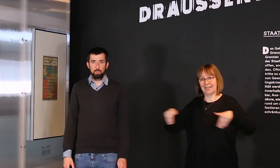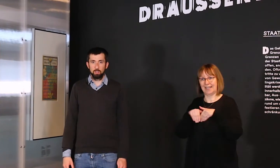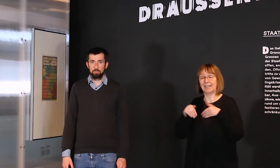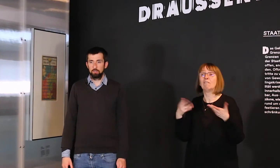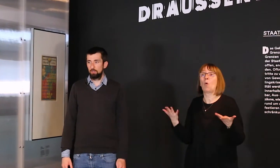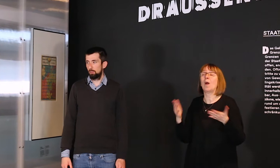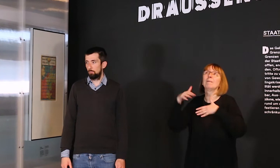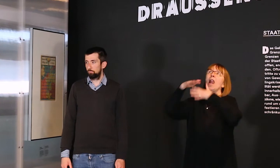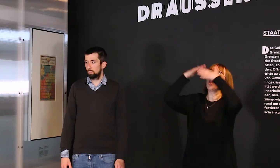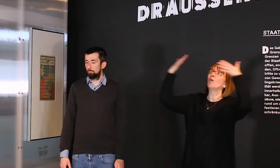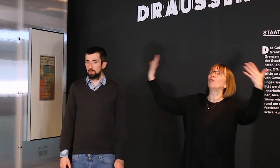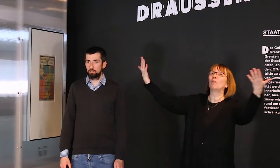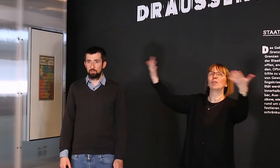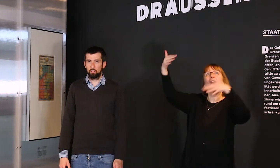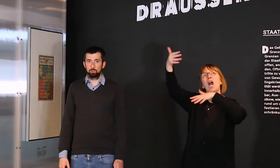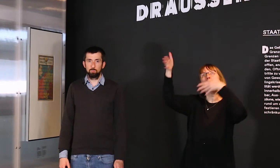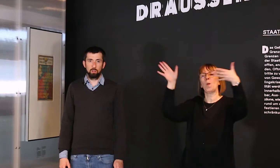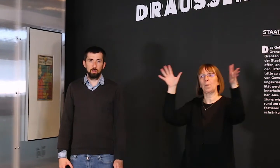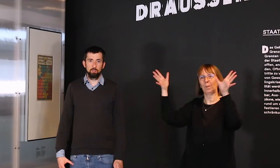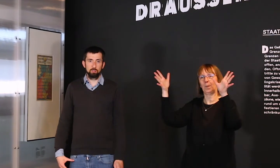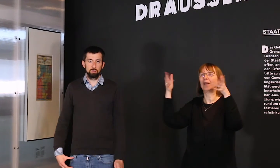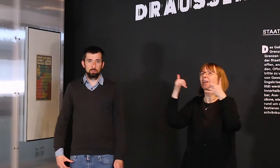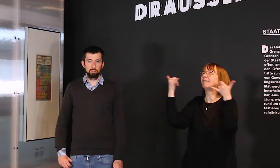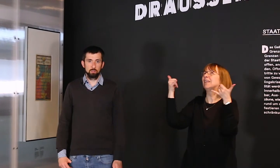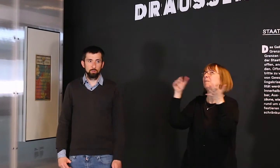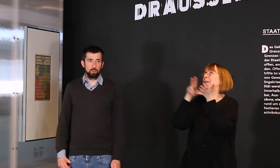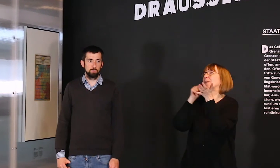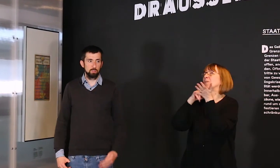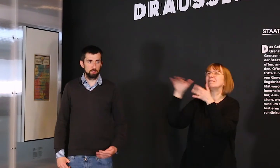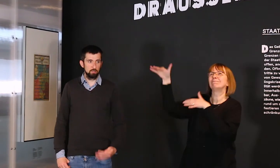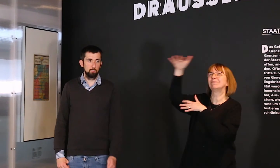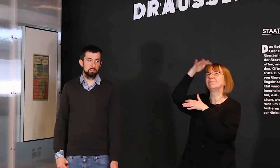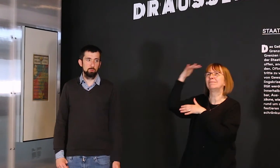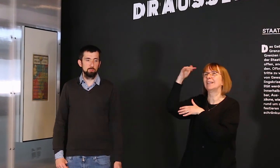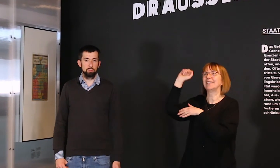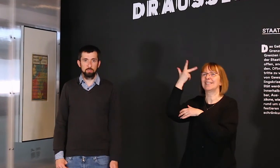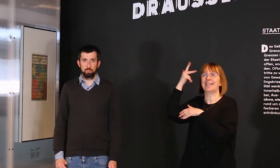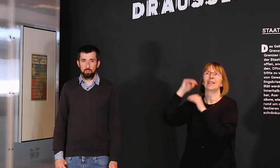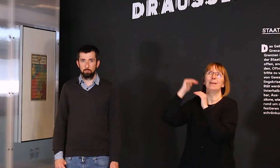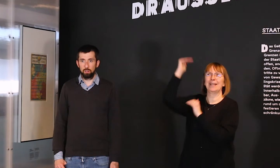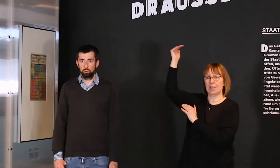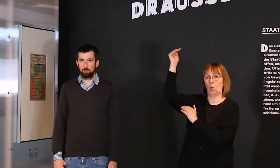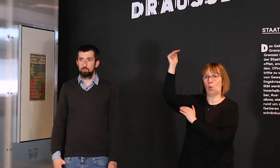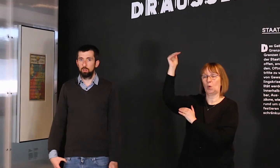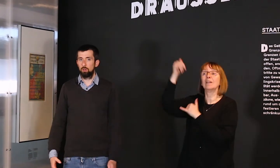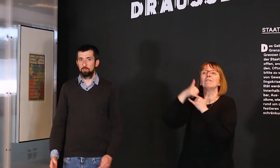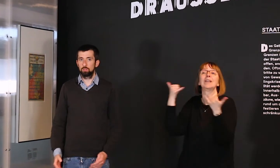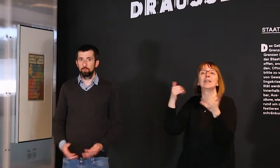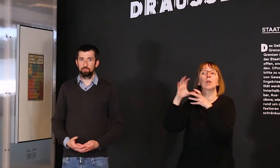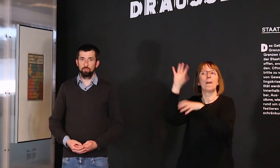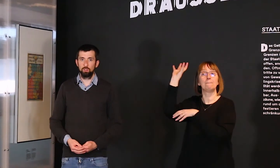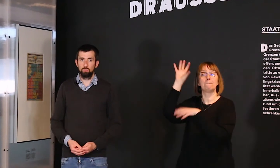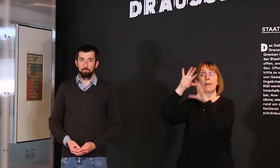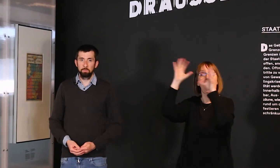Luftraumes. Denn mit der Nutzbarkeit des Luftraums der dritten Dimension durch Ballone und später